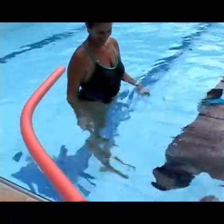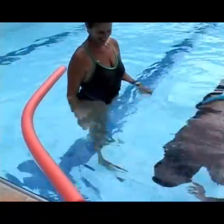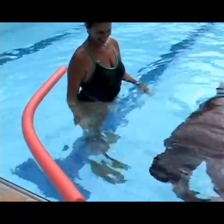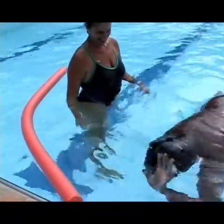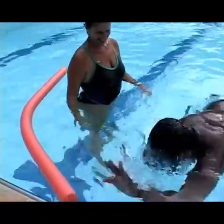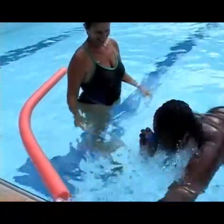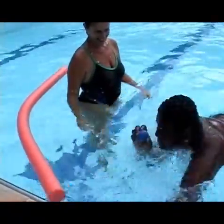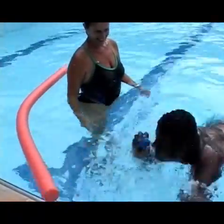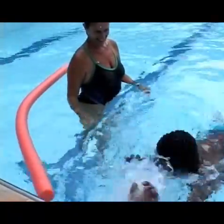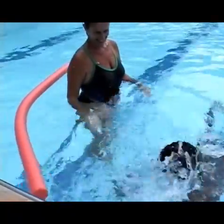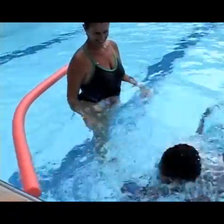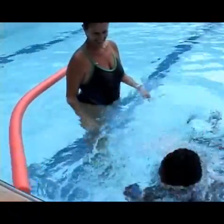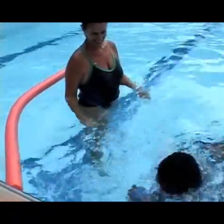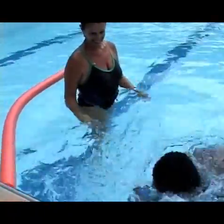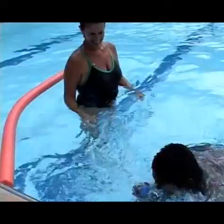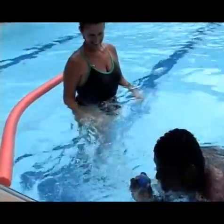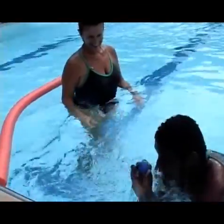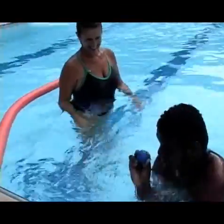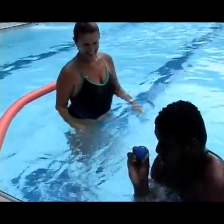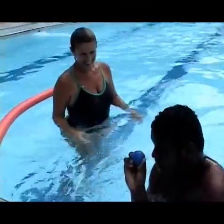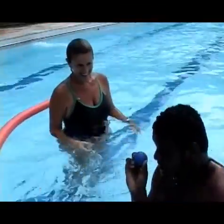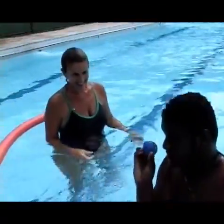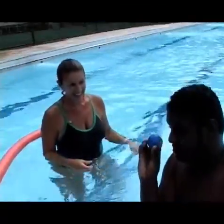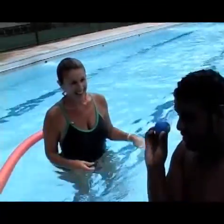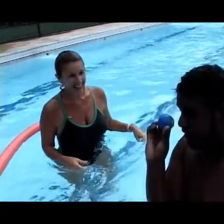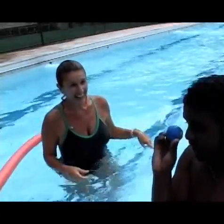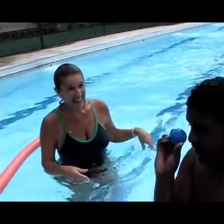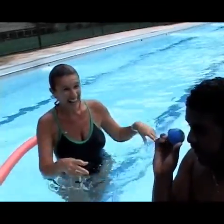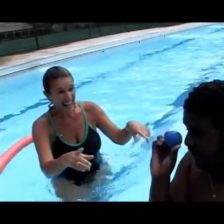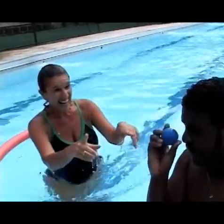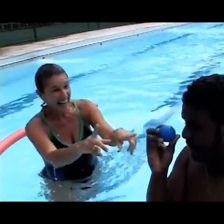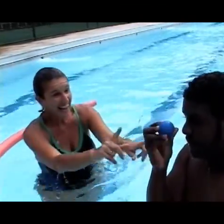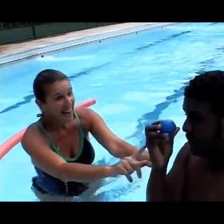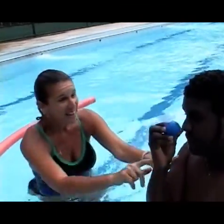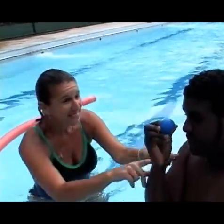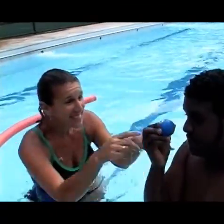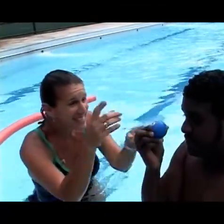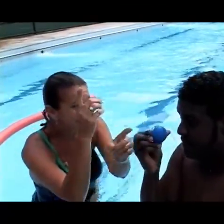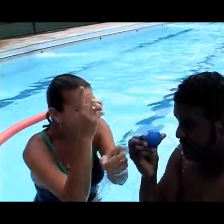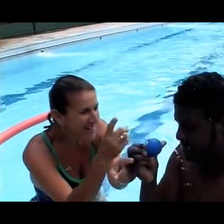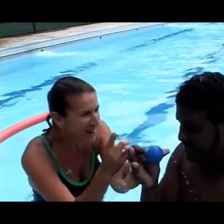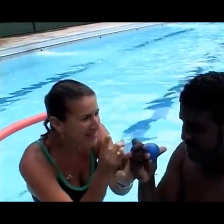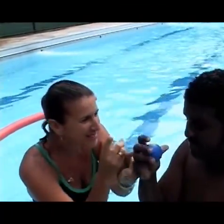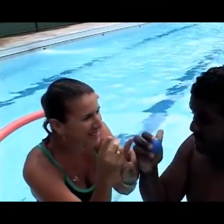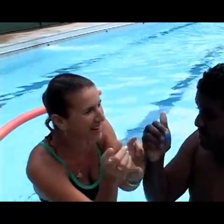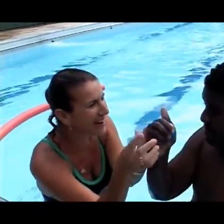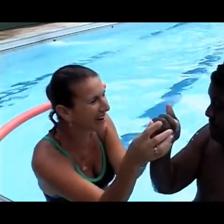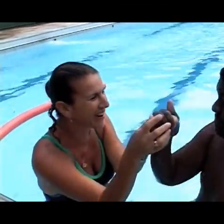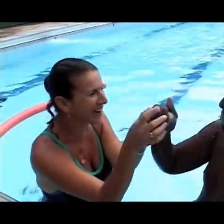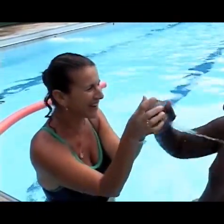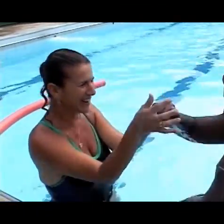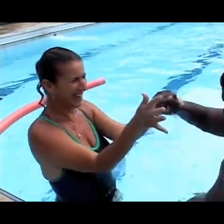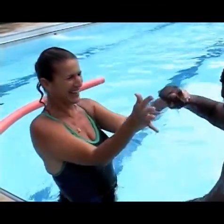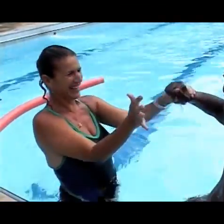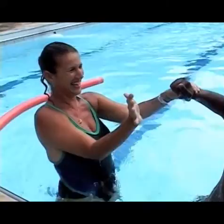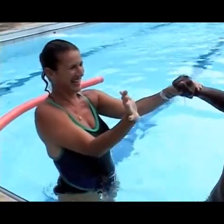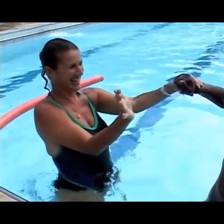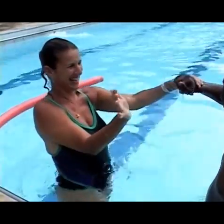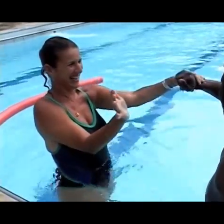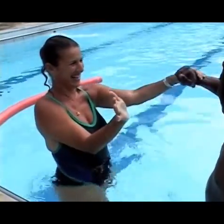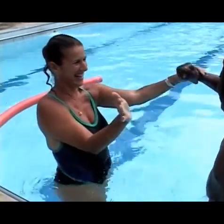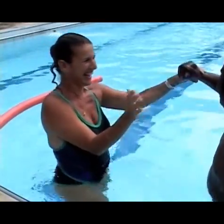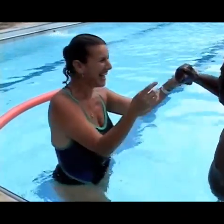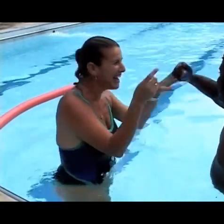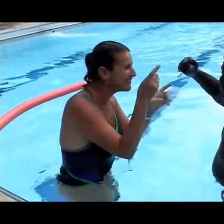Então isso facilita, porque eles vão tentando de alguma maneira me dizer isso e aos poucos a gente vai descobrindo o que eles estão